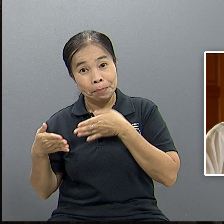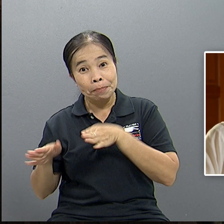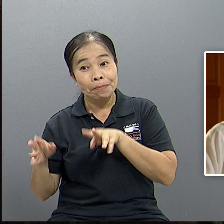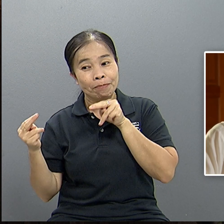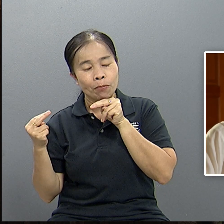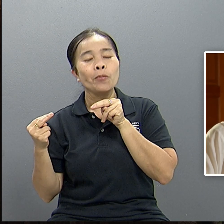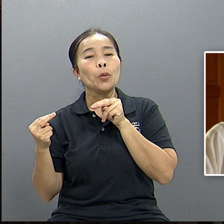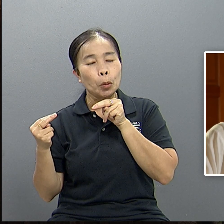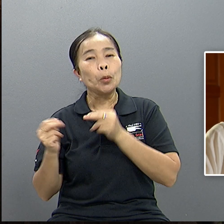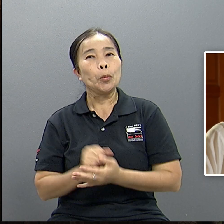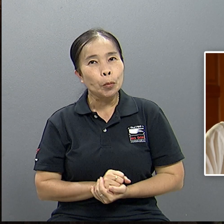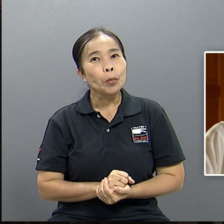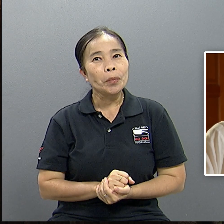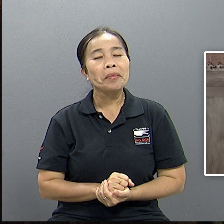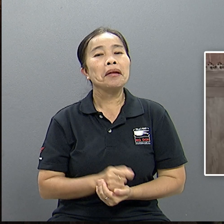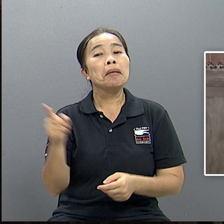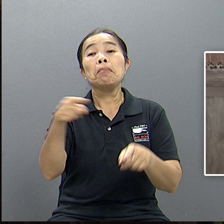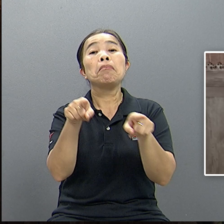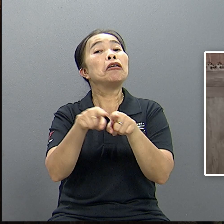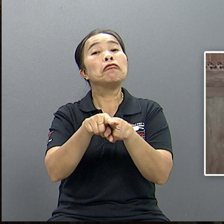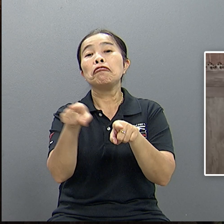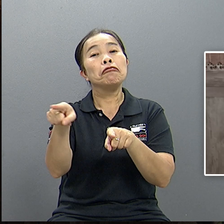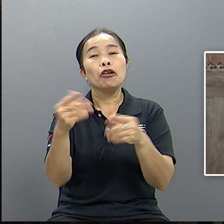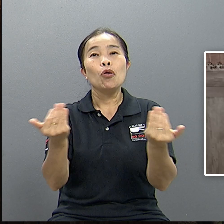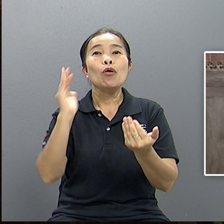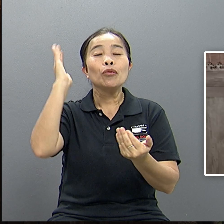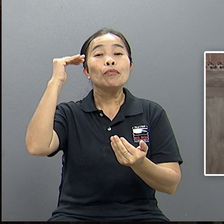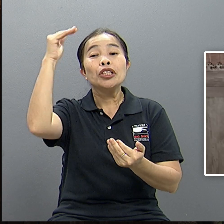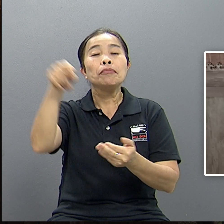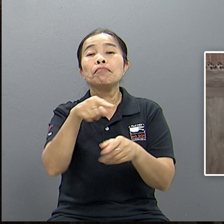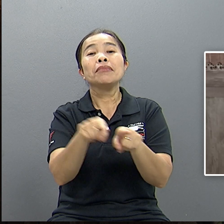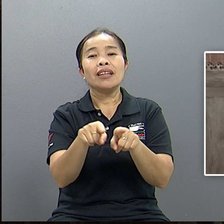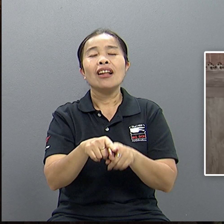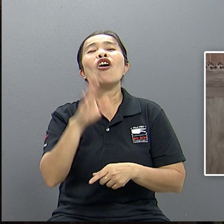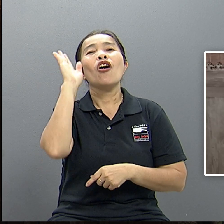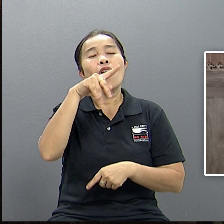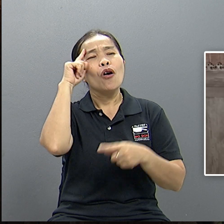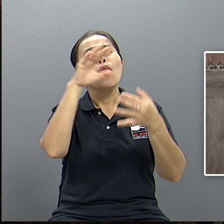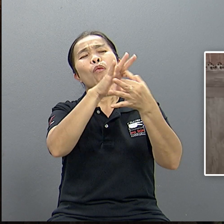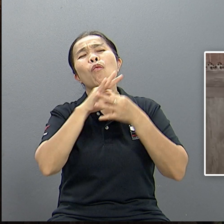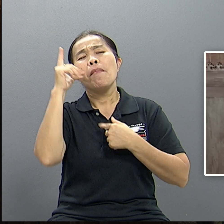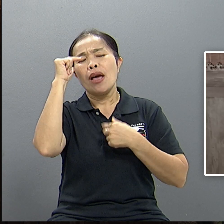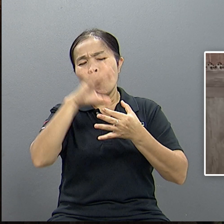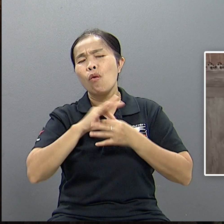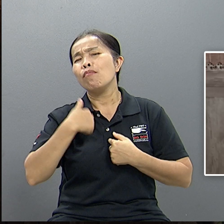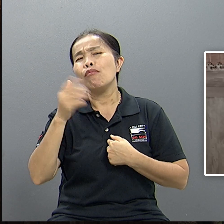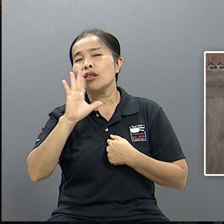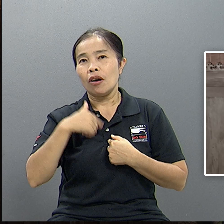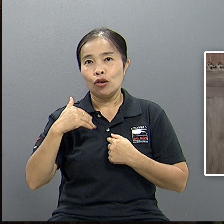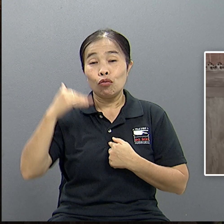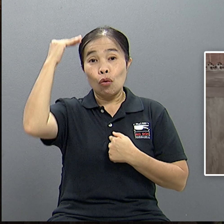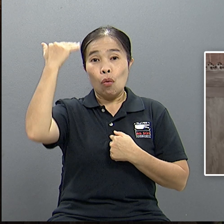เช่นนั้นก็มาตะเภาเดียวกัน คุณทองสำลีไม่ต้องเป็นห่วงพวกเราดอกครับเวลานี้พวกเราคิดแต่เรื่องบ้